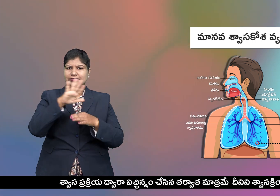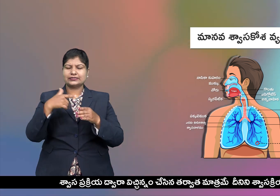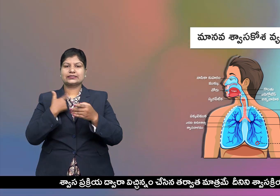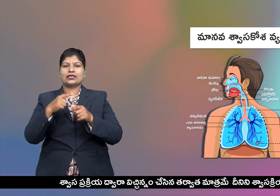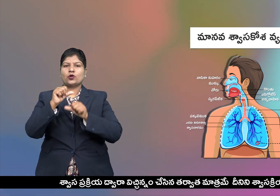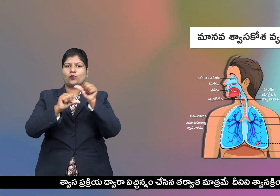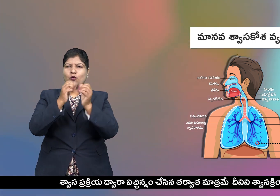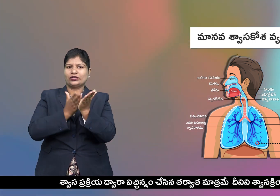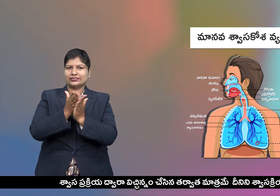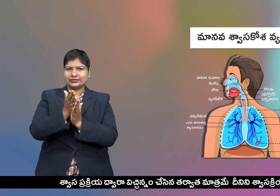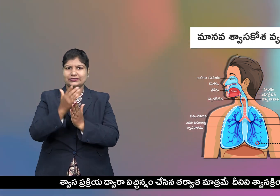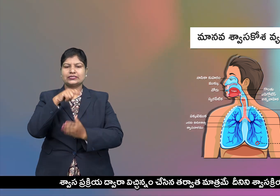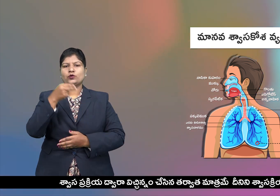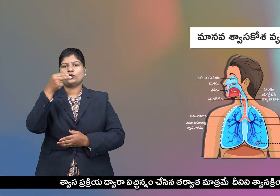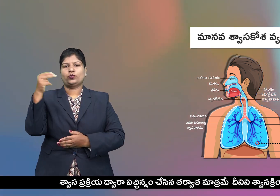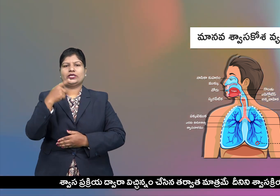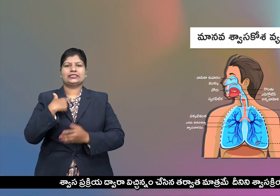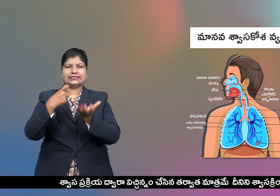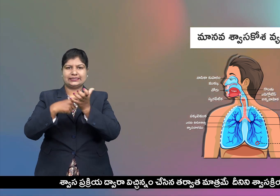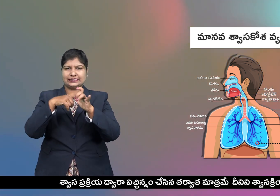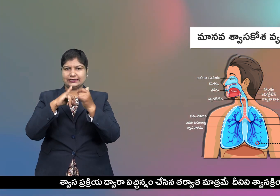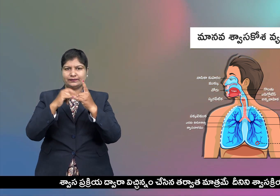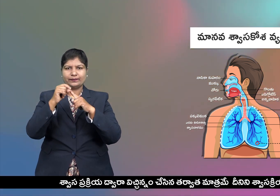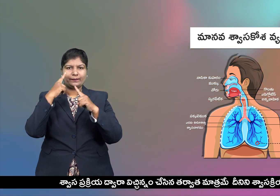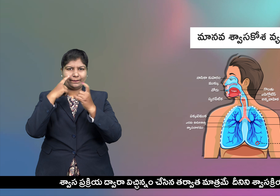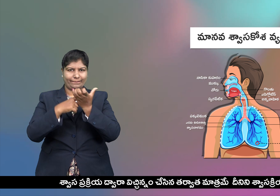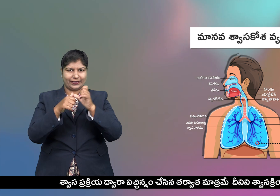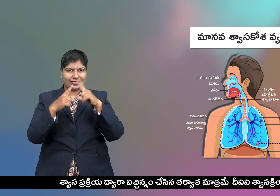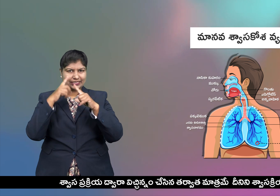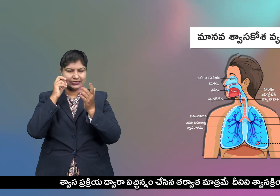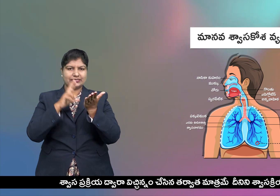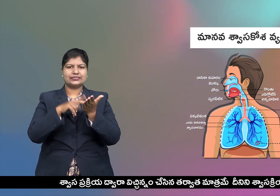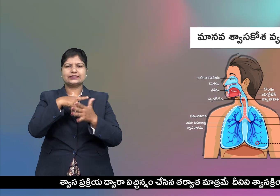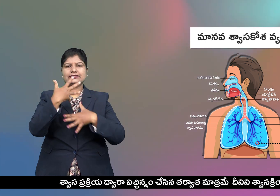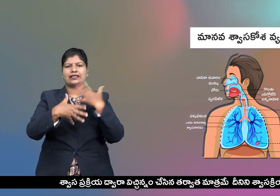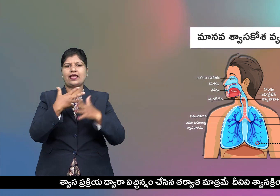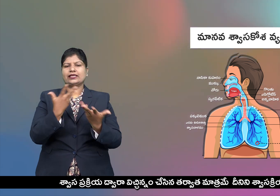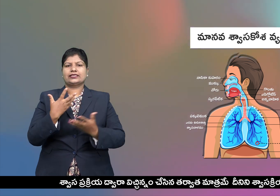విచ్ఛిన్నం చేసిన తర్వాత మాత్రమే దీనిని శ్వాసక్రియ అని పిలుస్తారు.